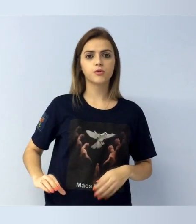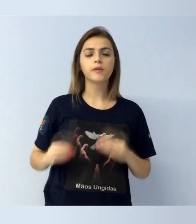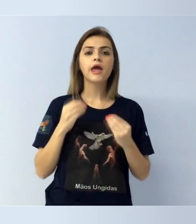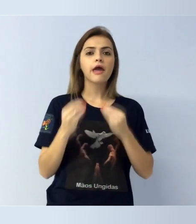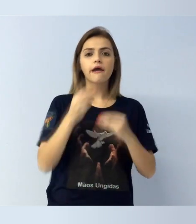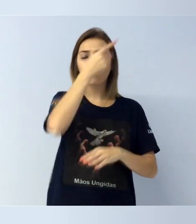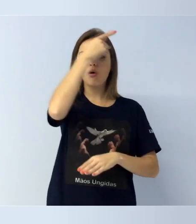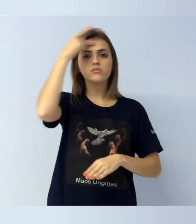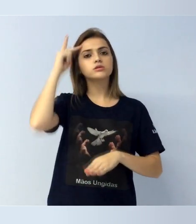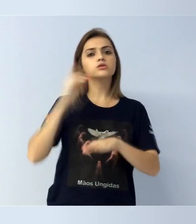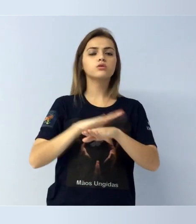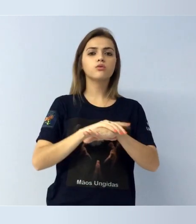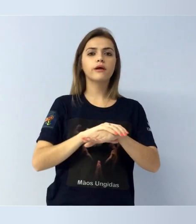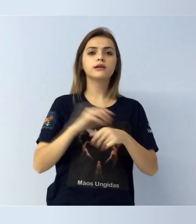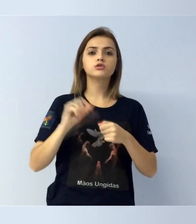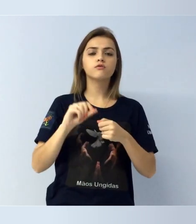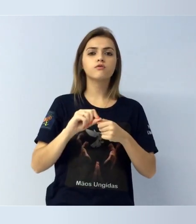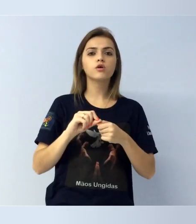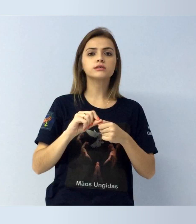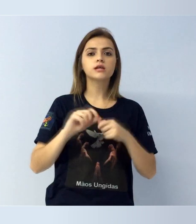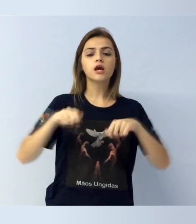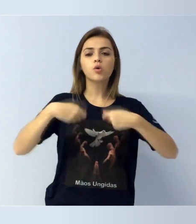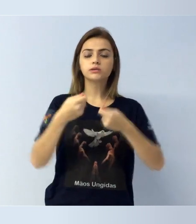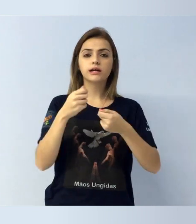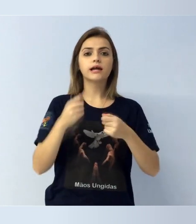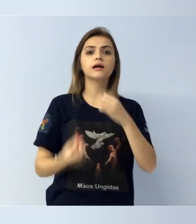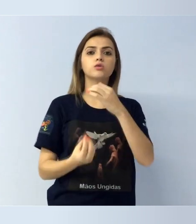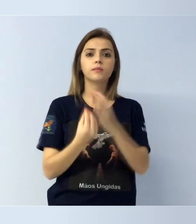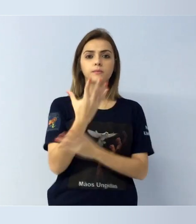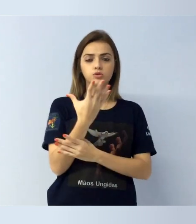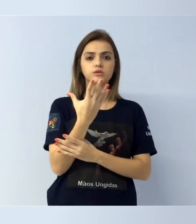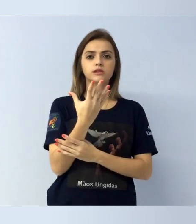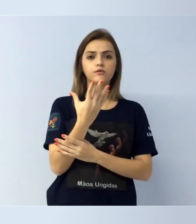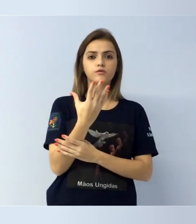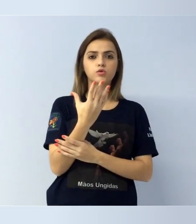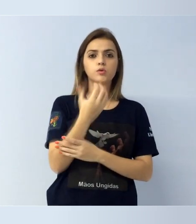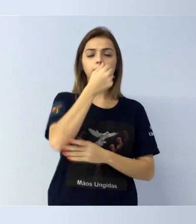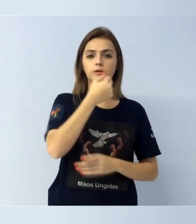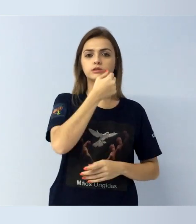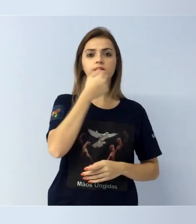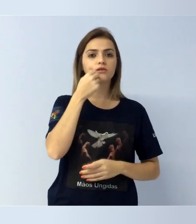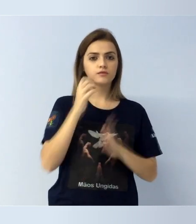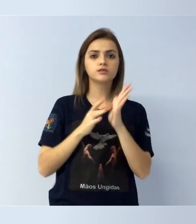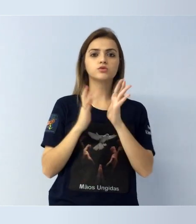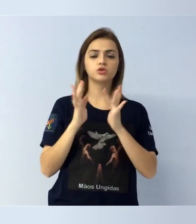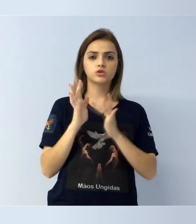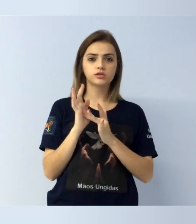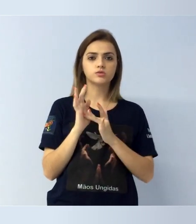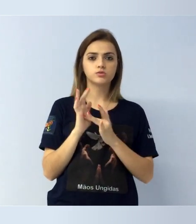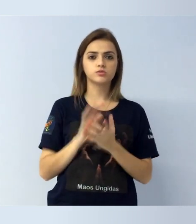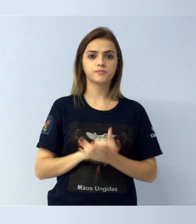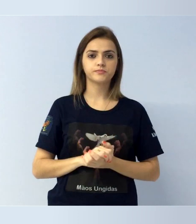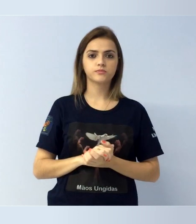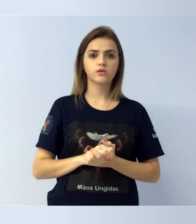é consagrado para produzir fruto pela sua configuração à paixão redentora do